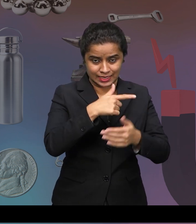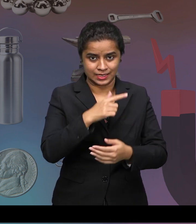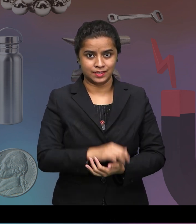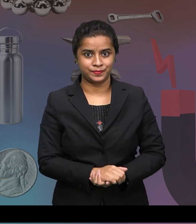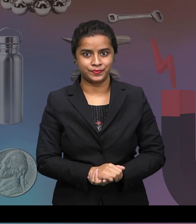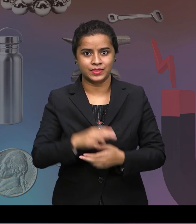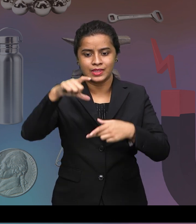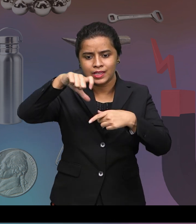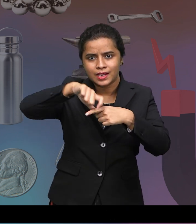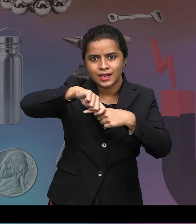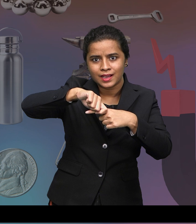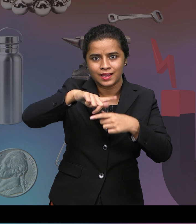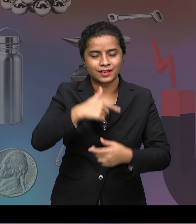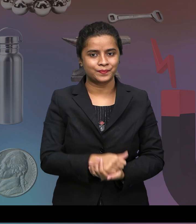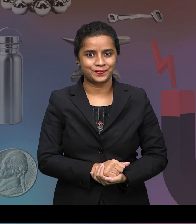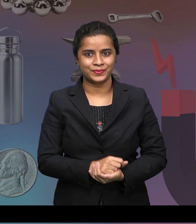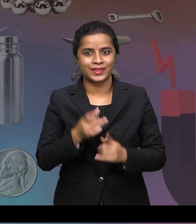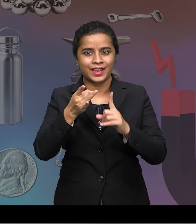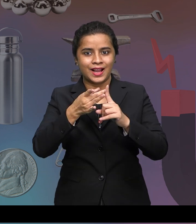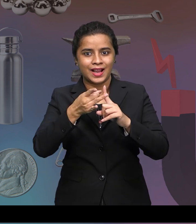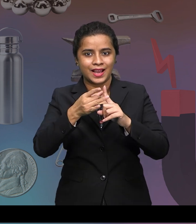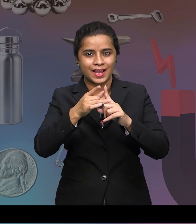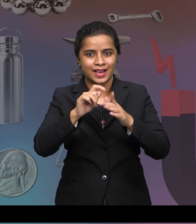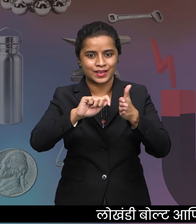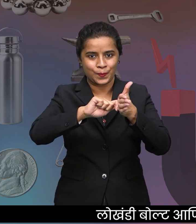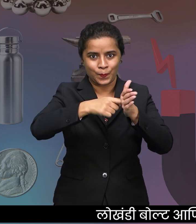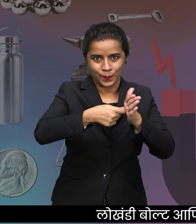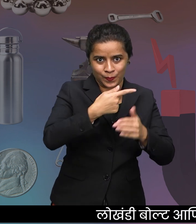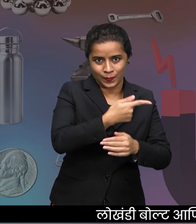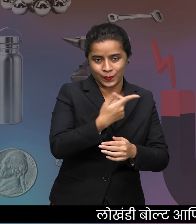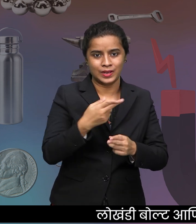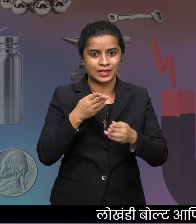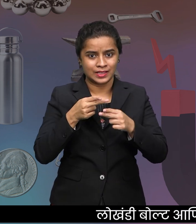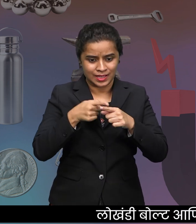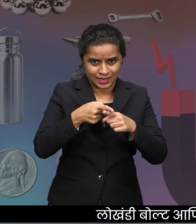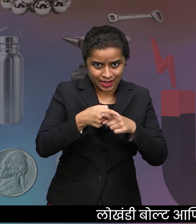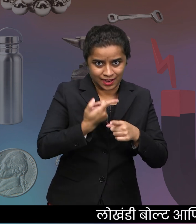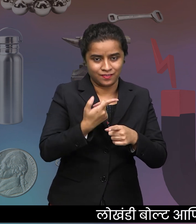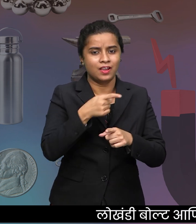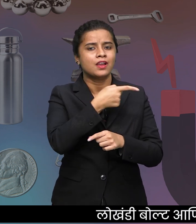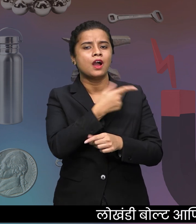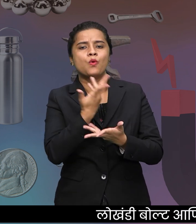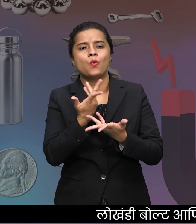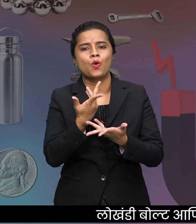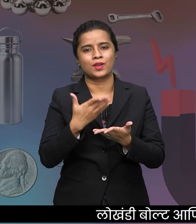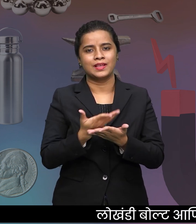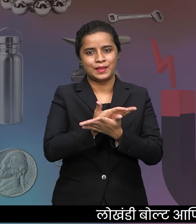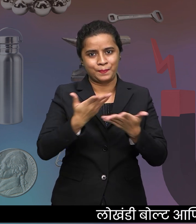खिळा, जंप क्लिप, लोखंडी बोल्ट आणि चाकू हे चुंबकीय पदार्थ आहेत.